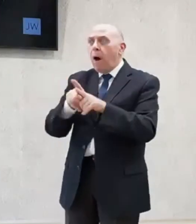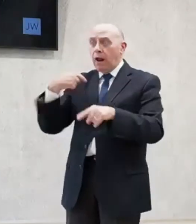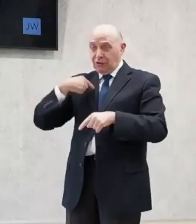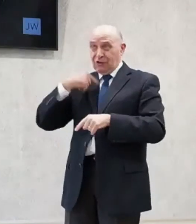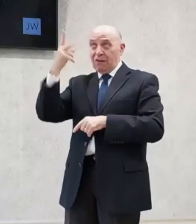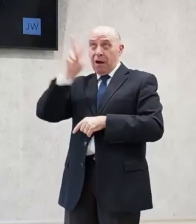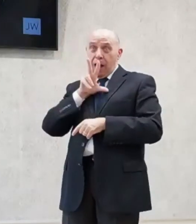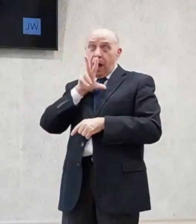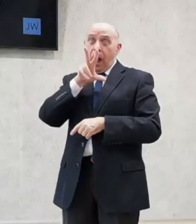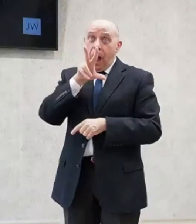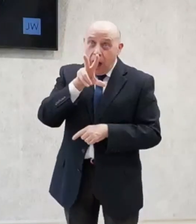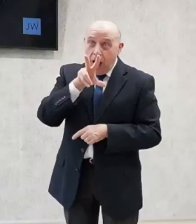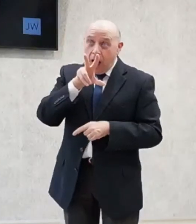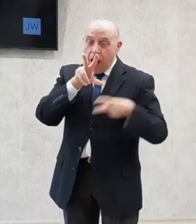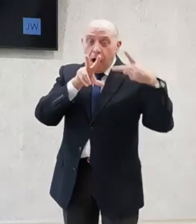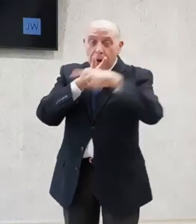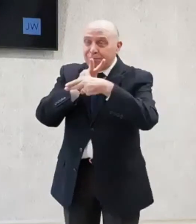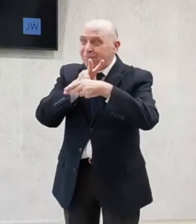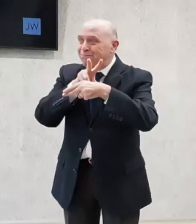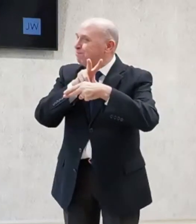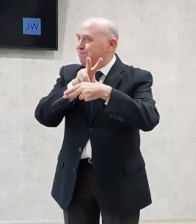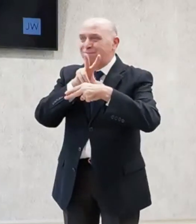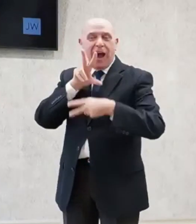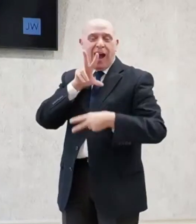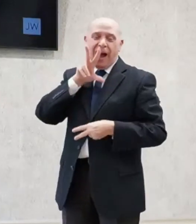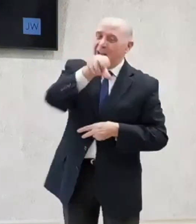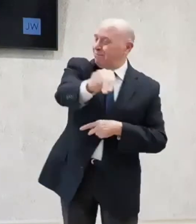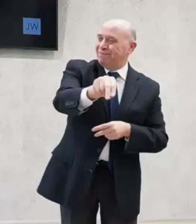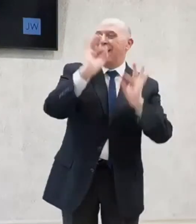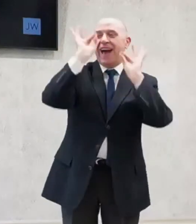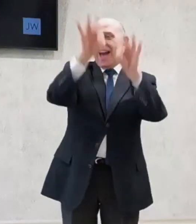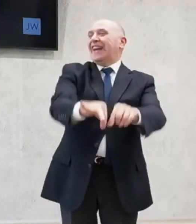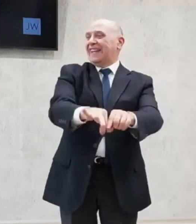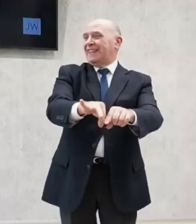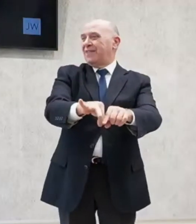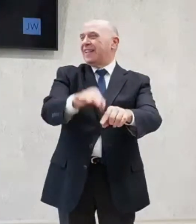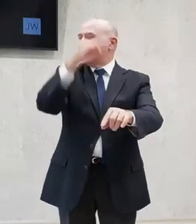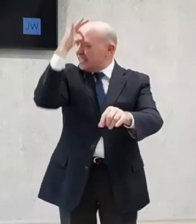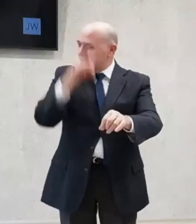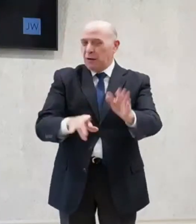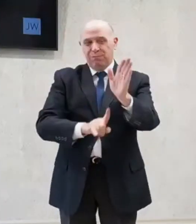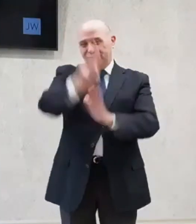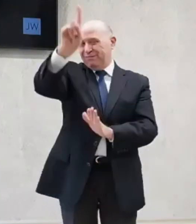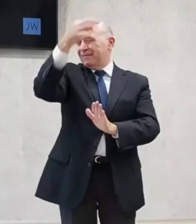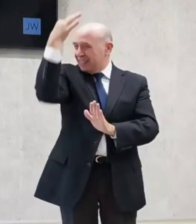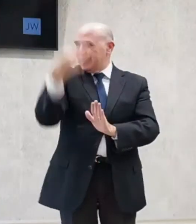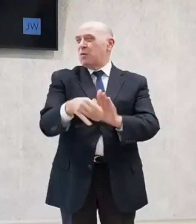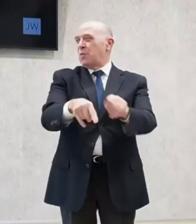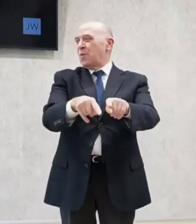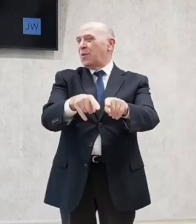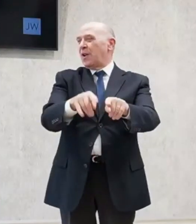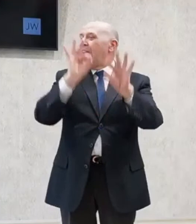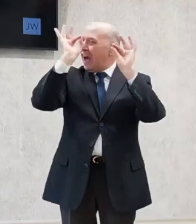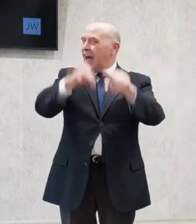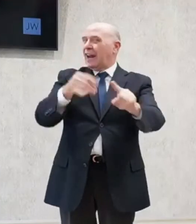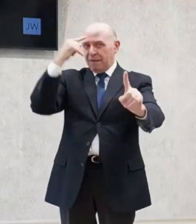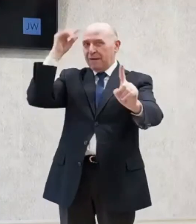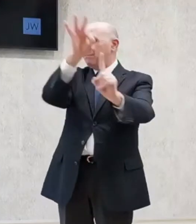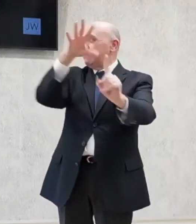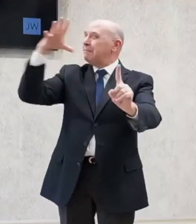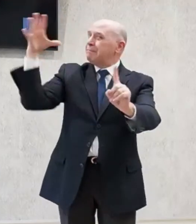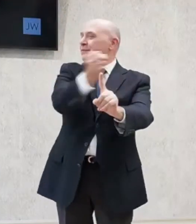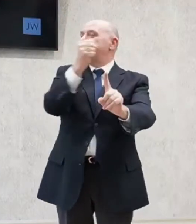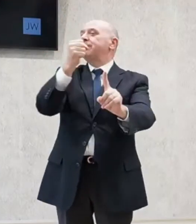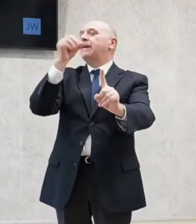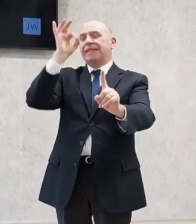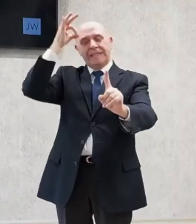me senza risultati Ma certamente realizzerà ciò che desidero e di sicuro raggiungerà lo scopo per cui l'ho